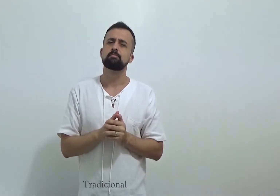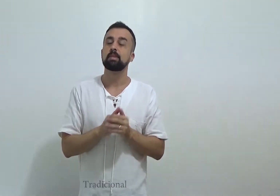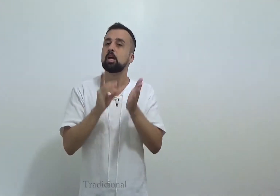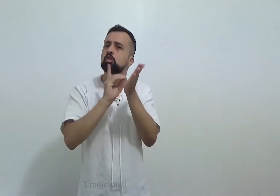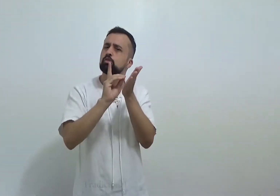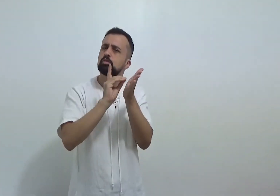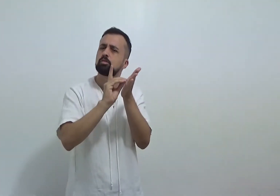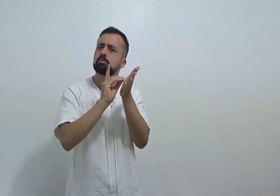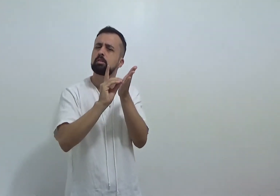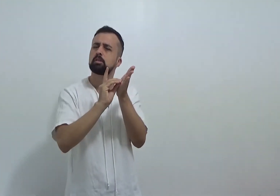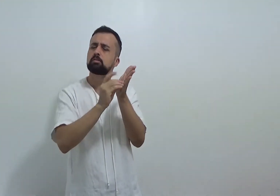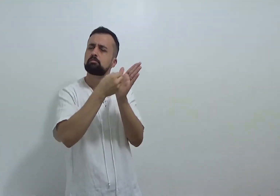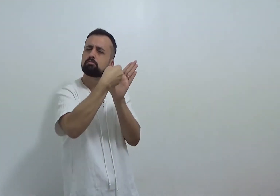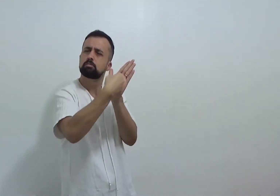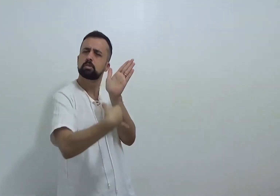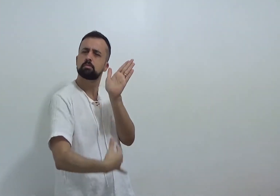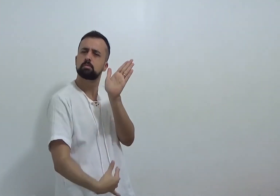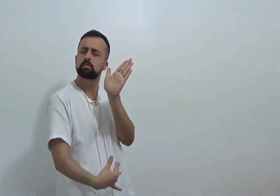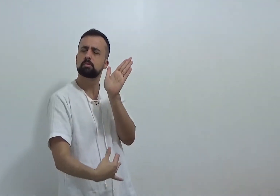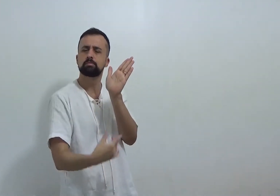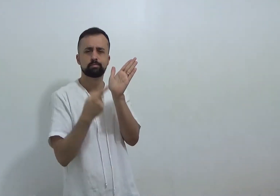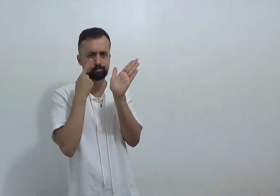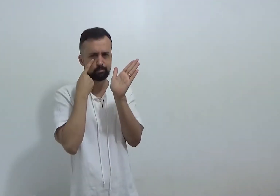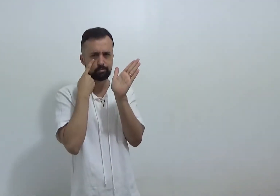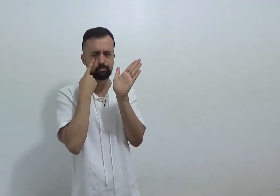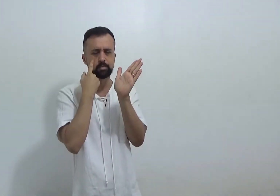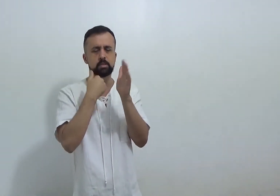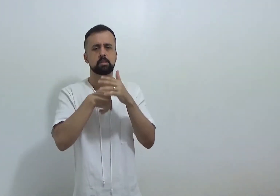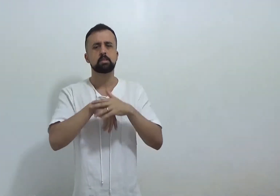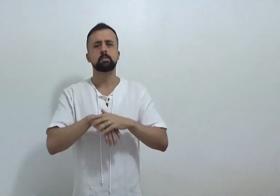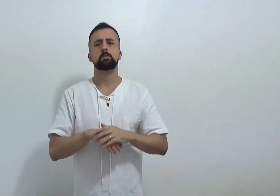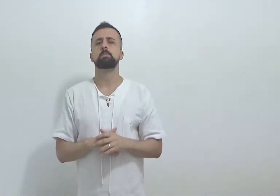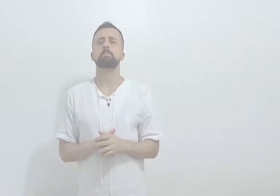português, segundo o dicionário,